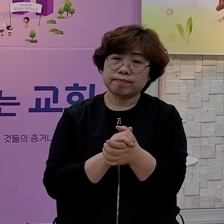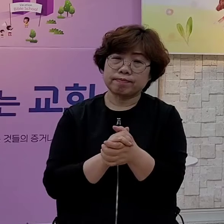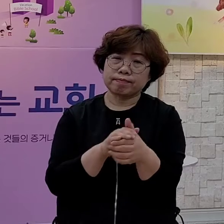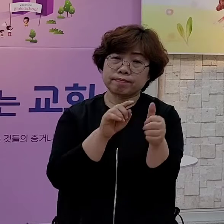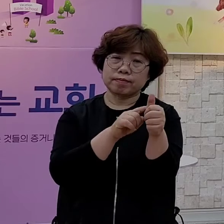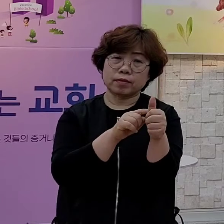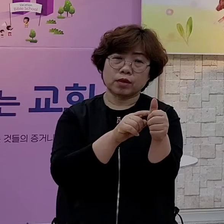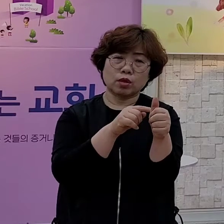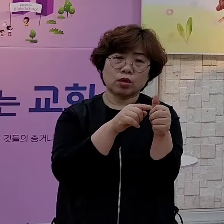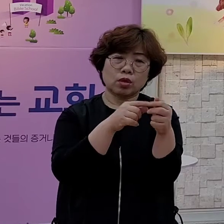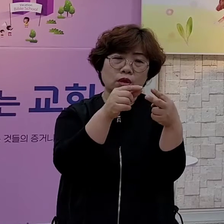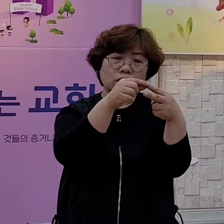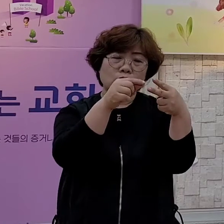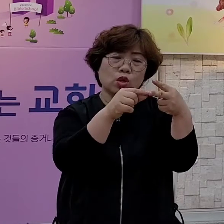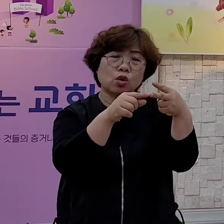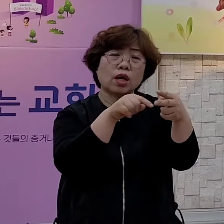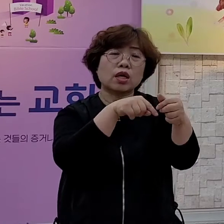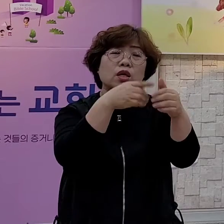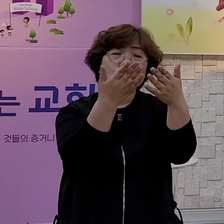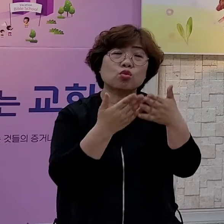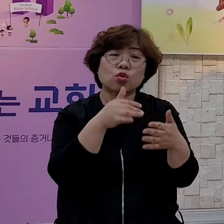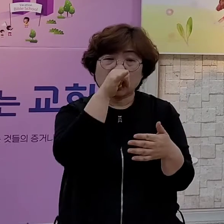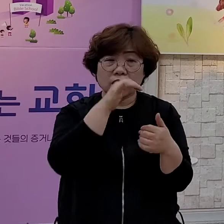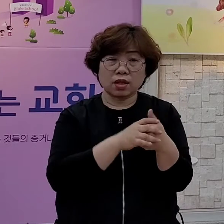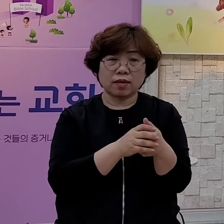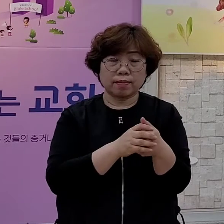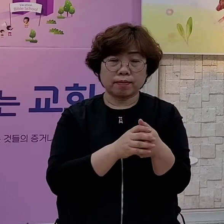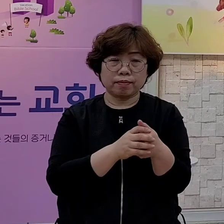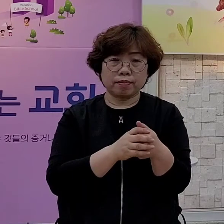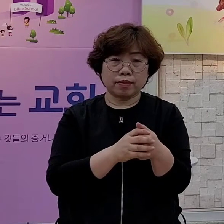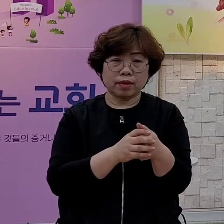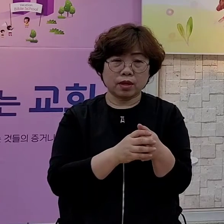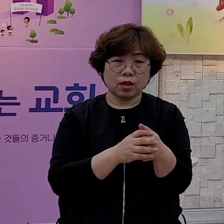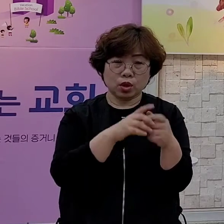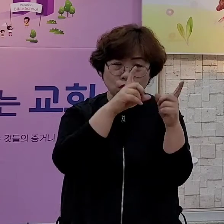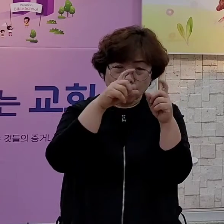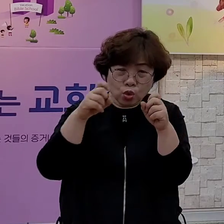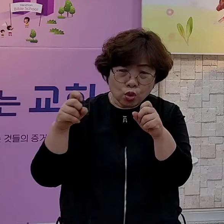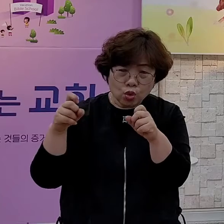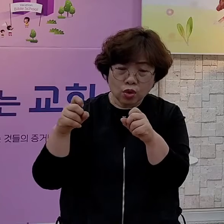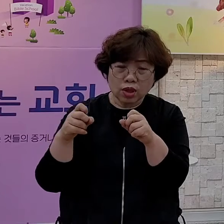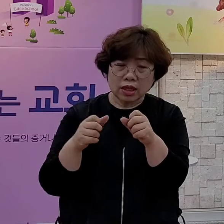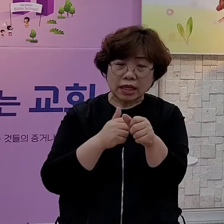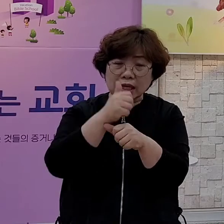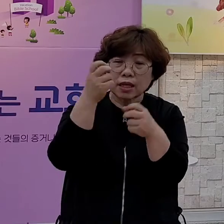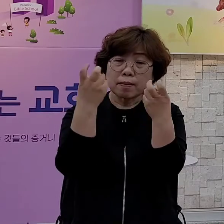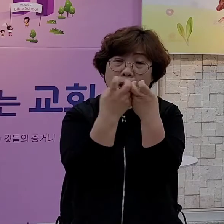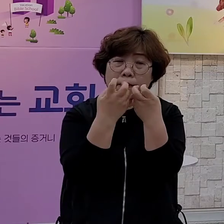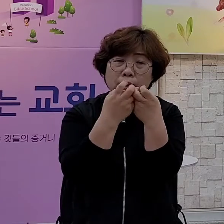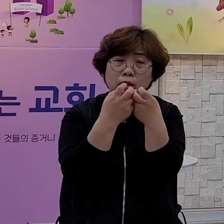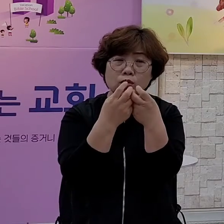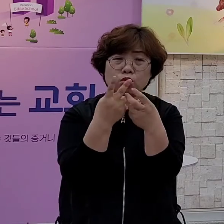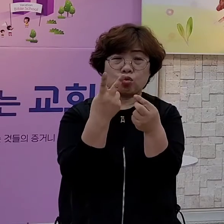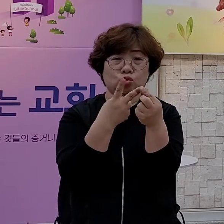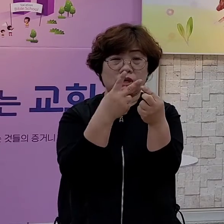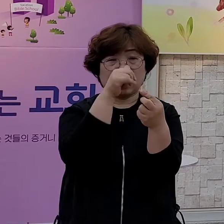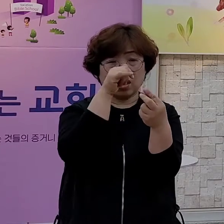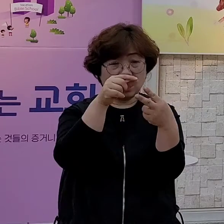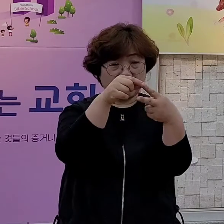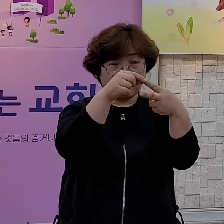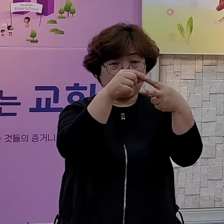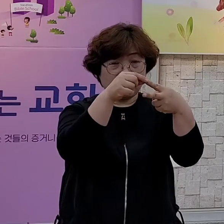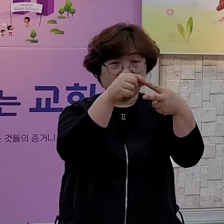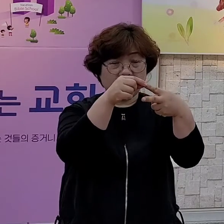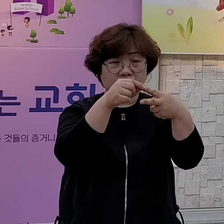우리에게 두 가지로 가르쳐 줍니다. 어떻게 대비해야 되느냐. 두 가지를 가르쳐 주는데 첫 번째는 뭐냐면 자, 하나님